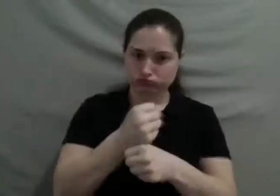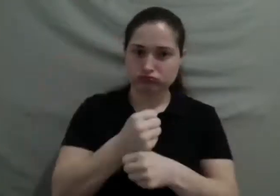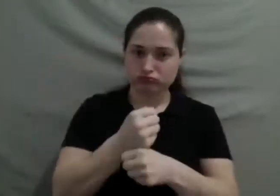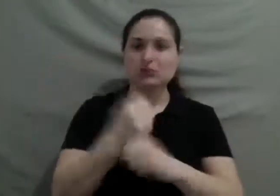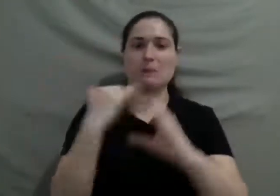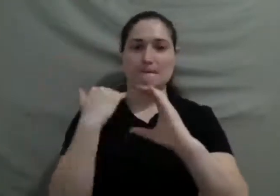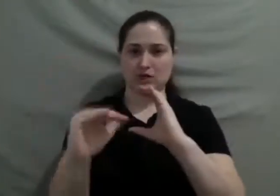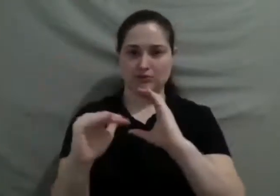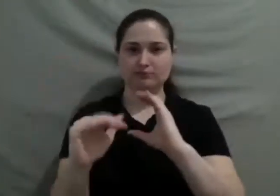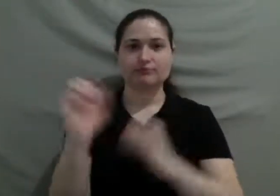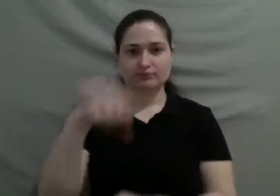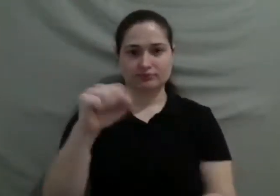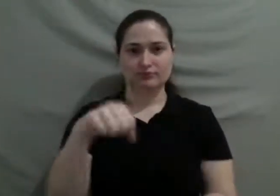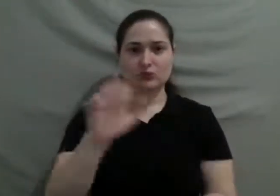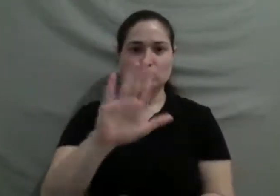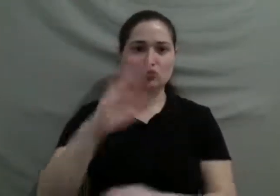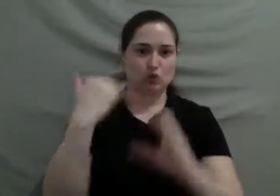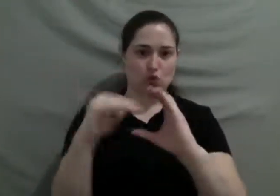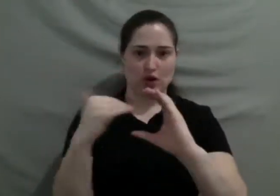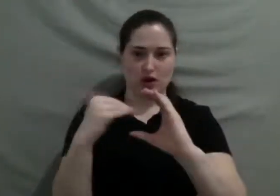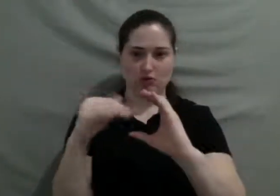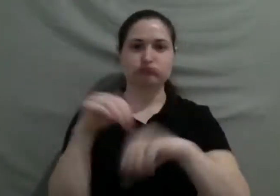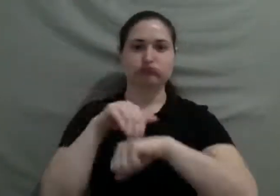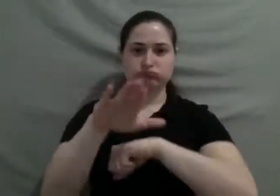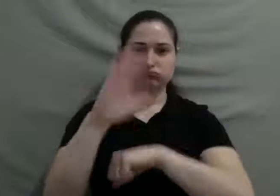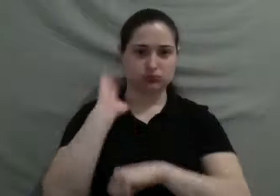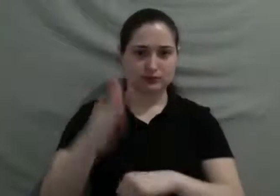llegar a sus correos, que ya lo tenemos.